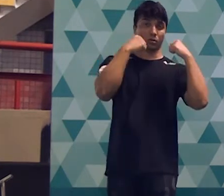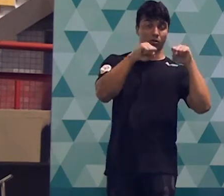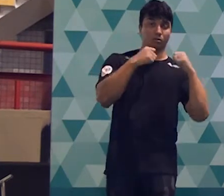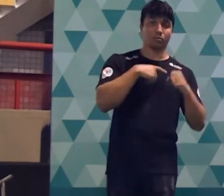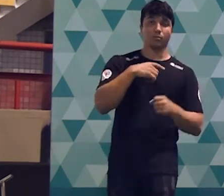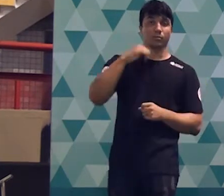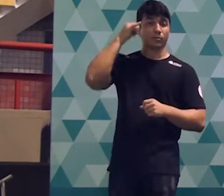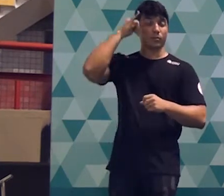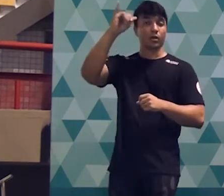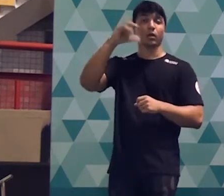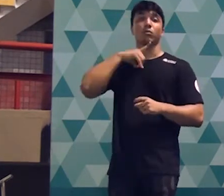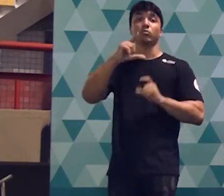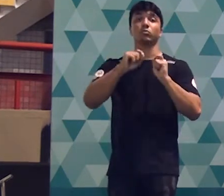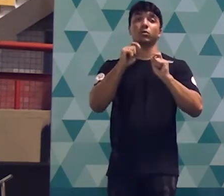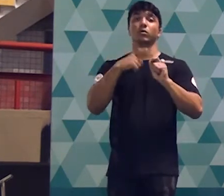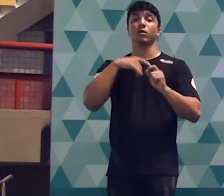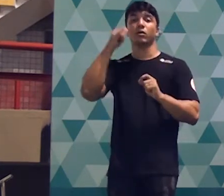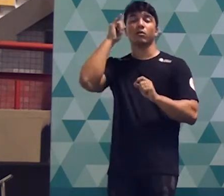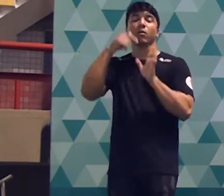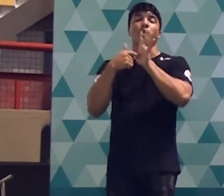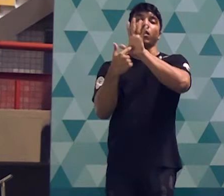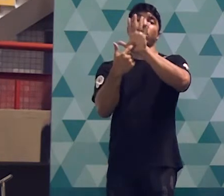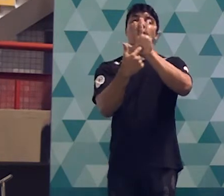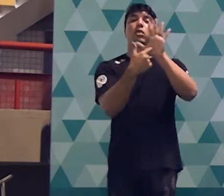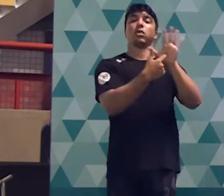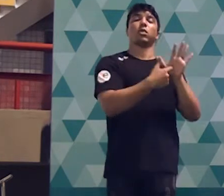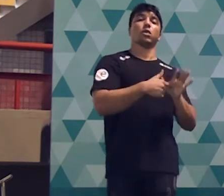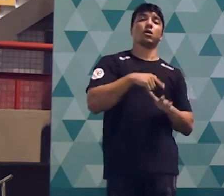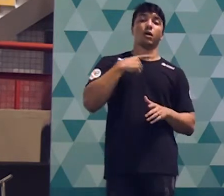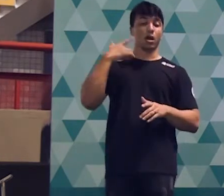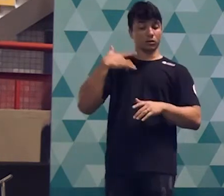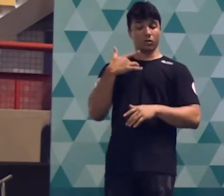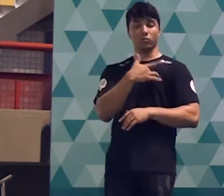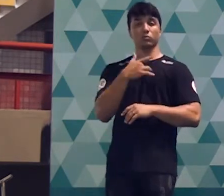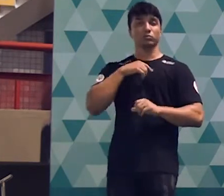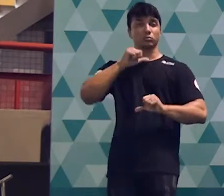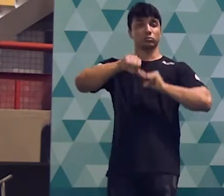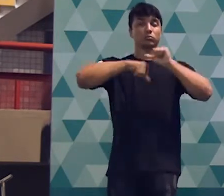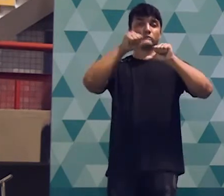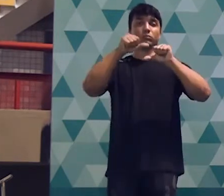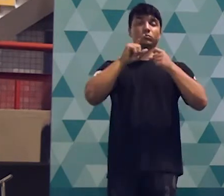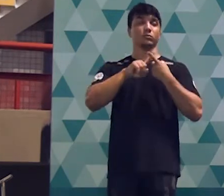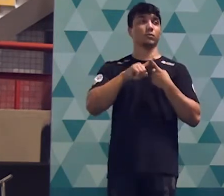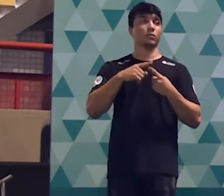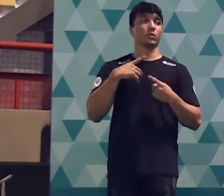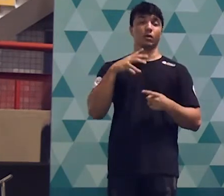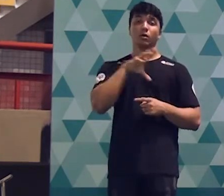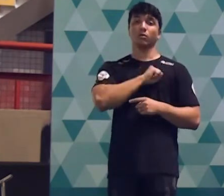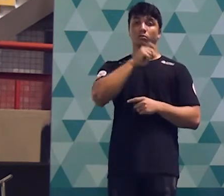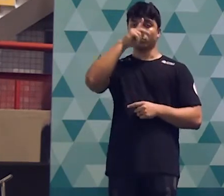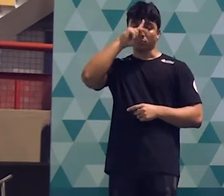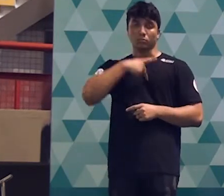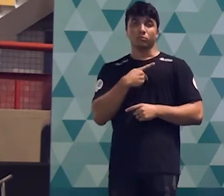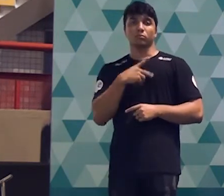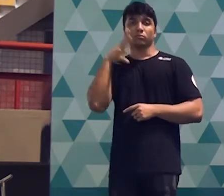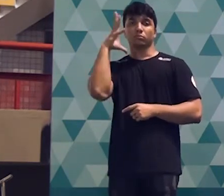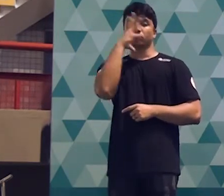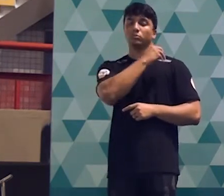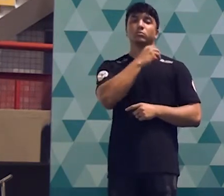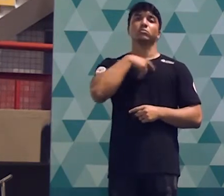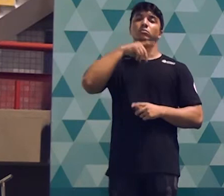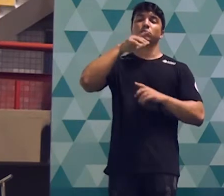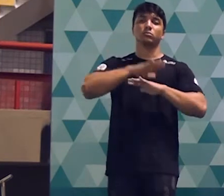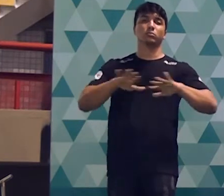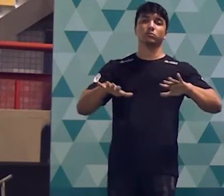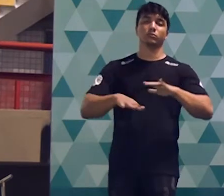façam para que esse corpo seja uma vitrine de músculos. Faça para ter saúde. E se ame, se aceite, se ache bonito do jeito que